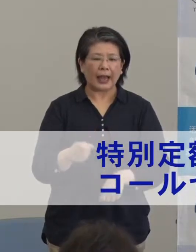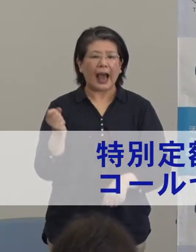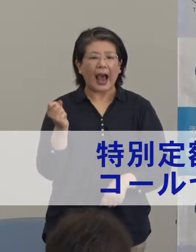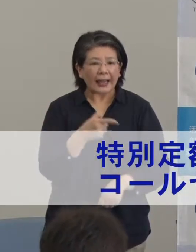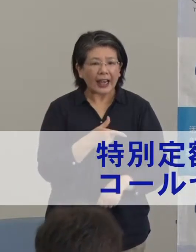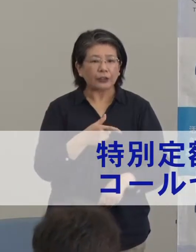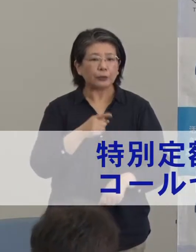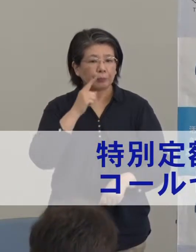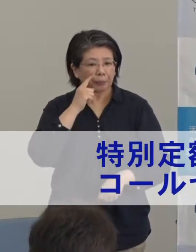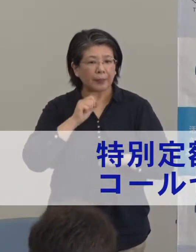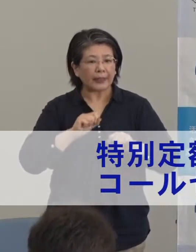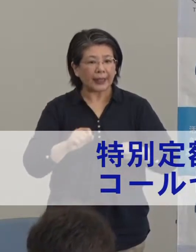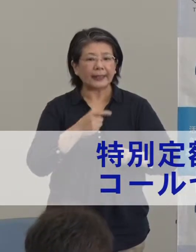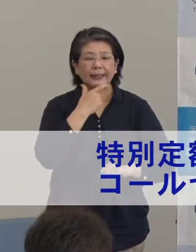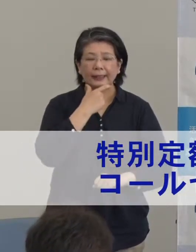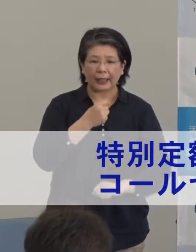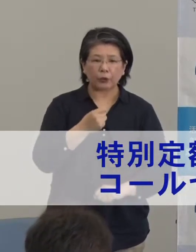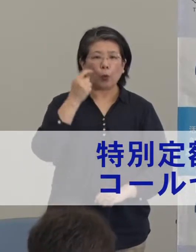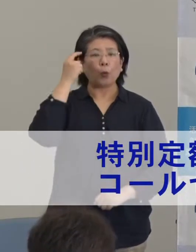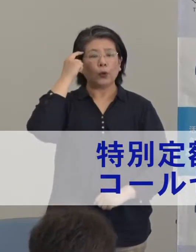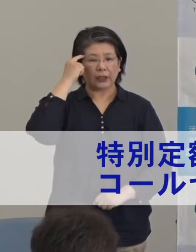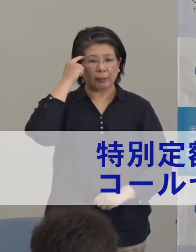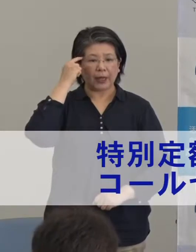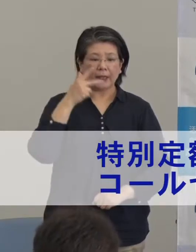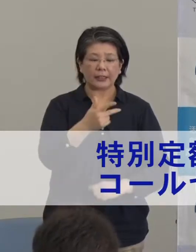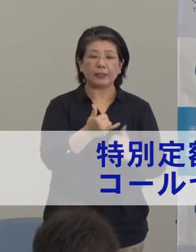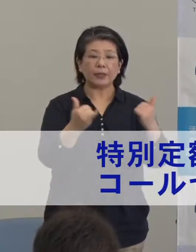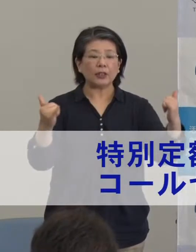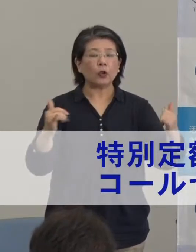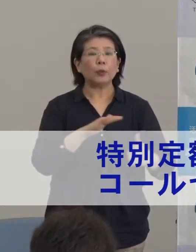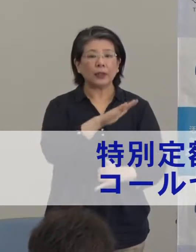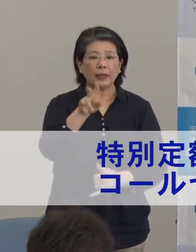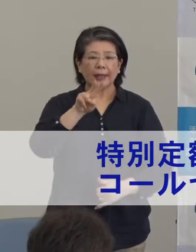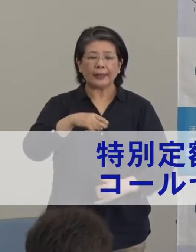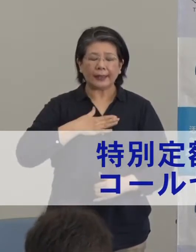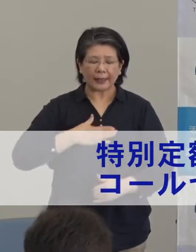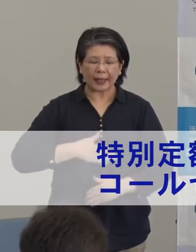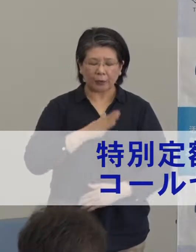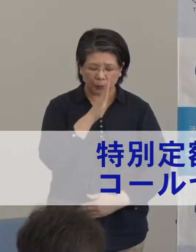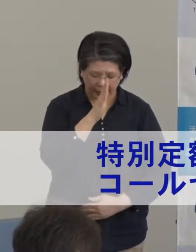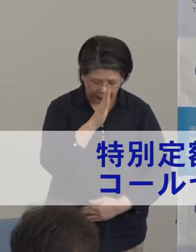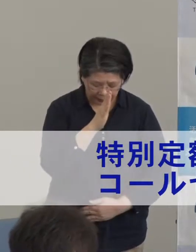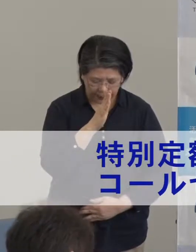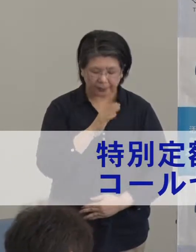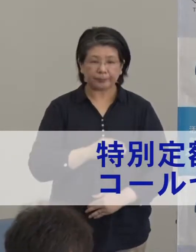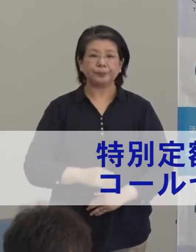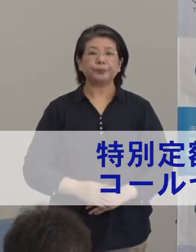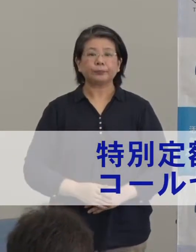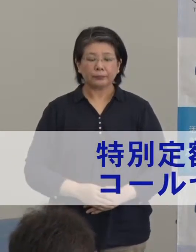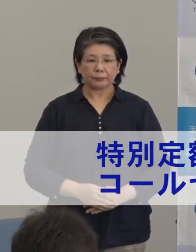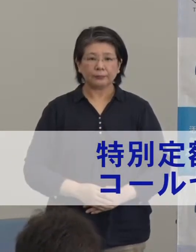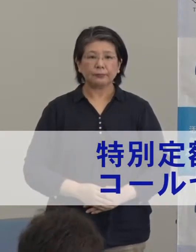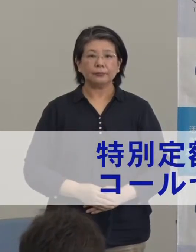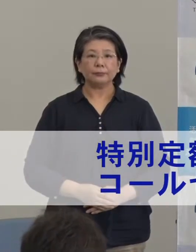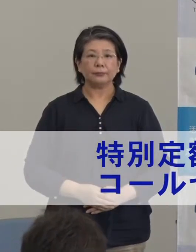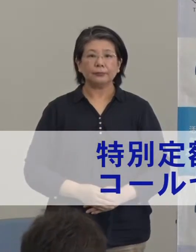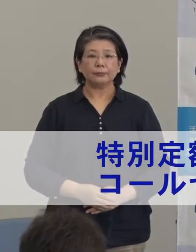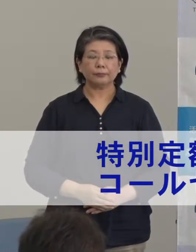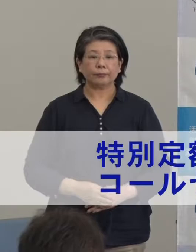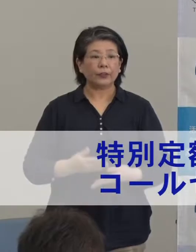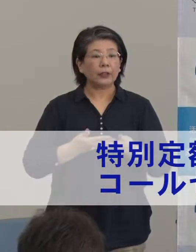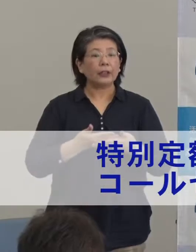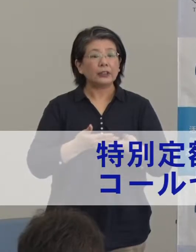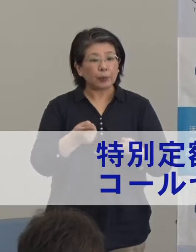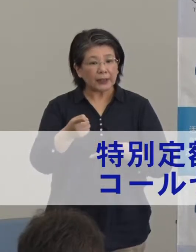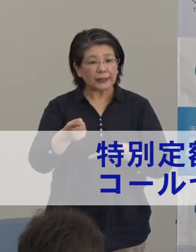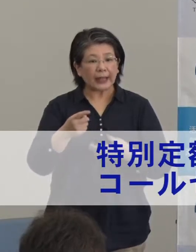ように進めてまいりたいというふうに思っておりますので、市民の皆様にはご理解をいただきたいと思います。なお、これもお待たせし